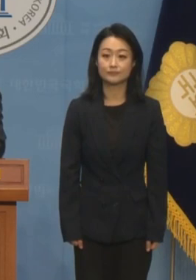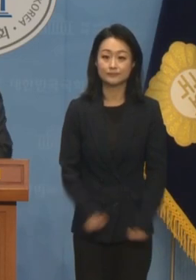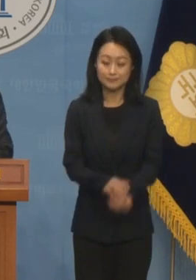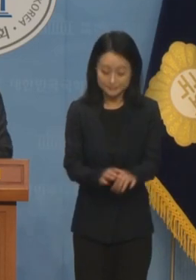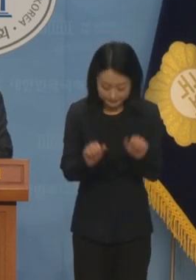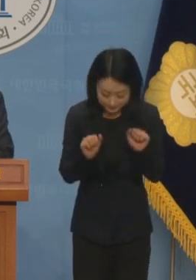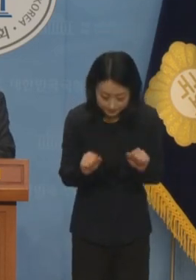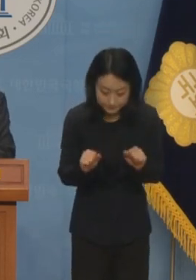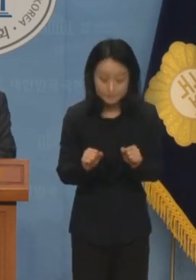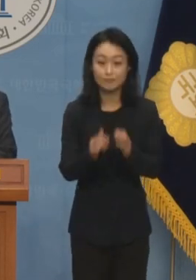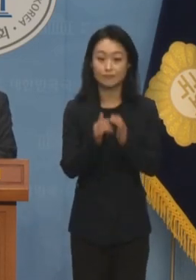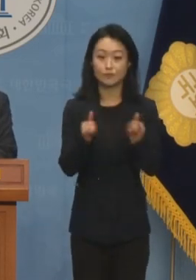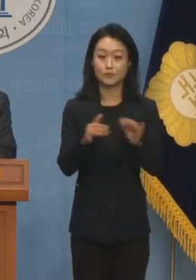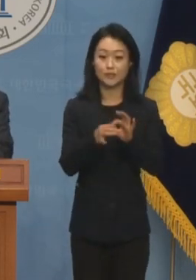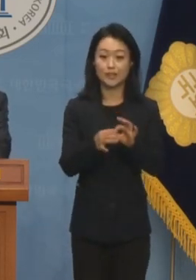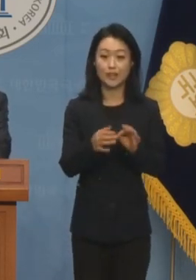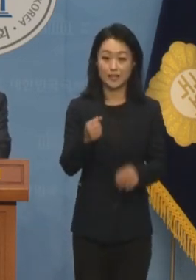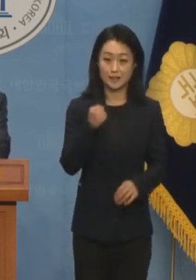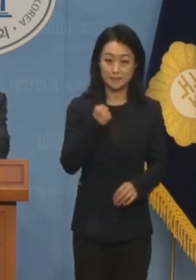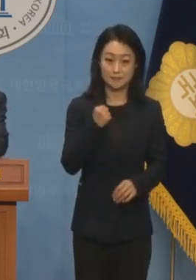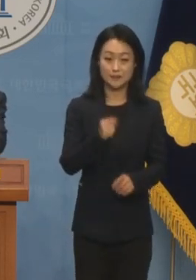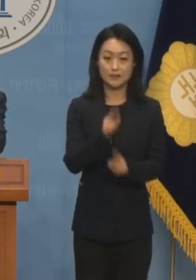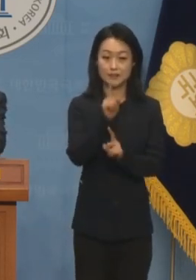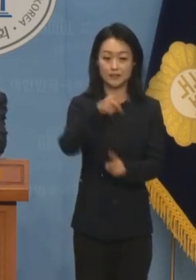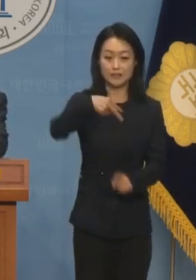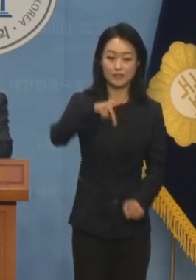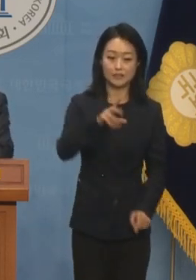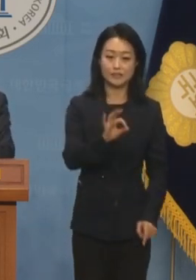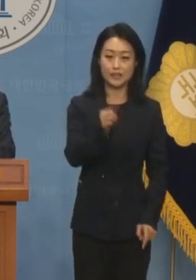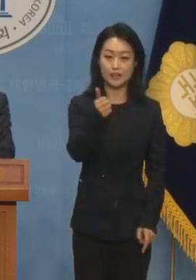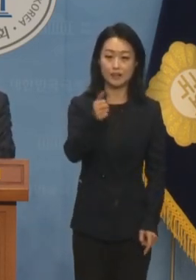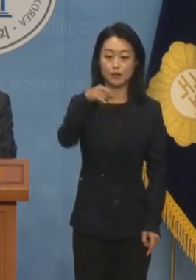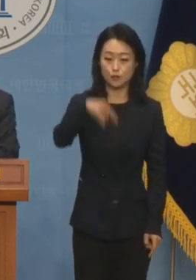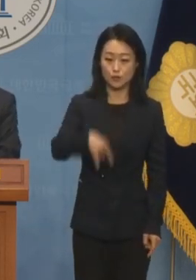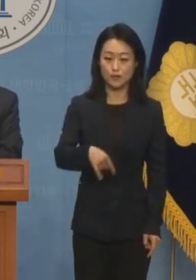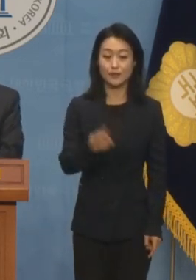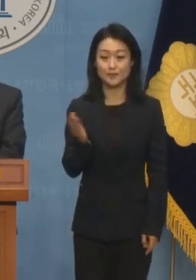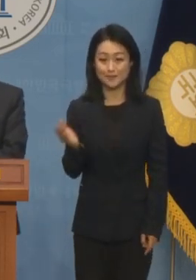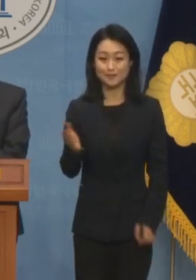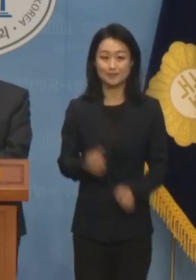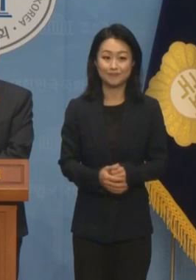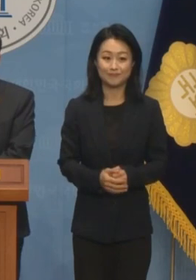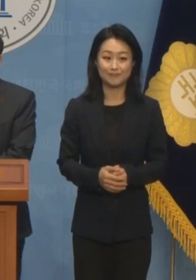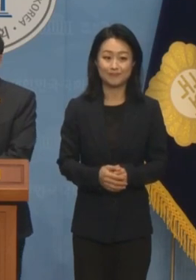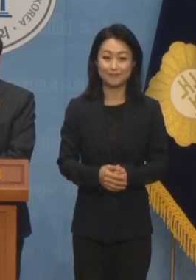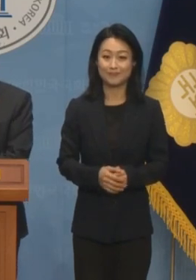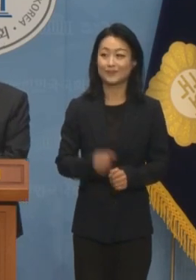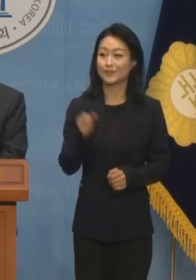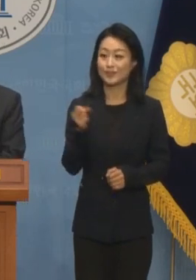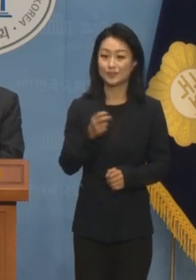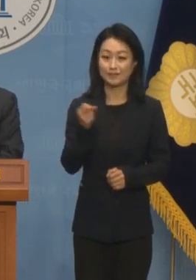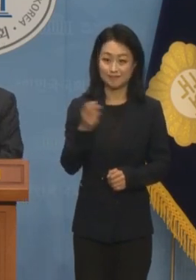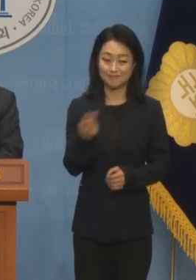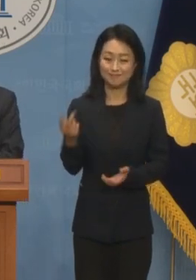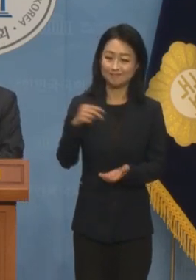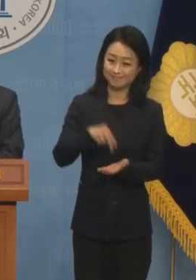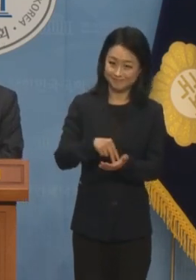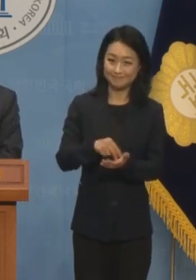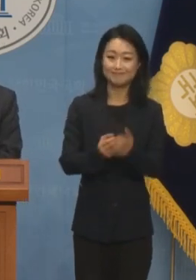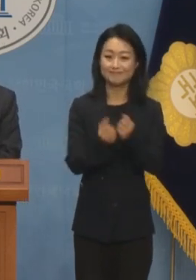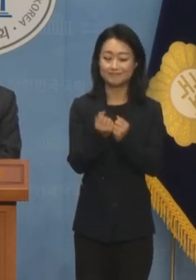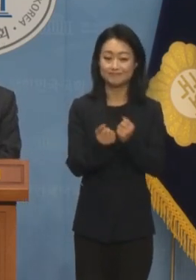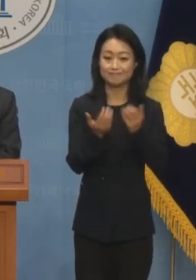안녕하십니까. 국민의힘 이상휘 의원입니다. 요즘 뭐 자주 마이크 잡습니다.